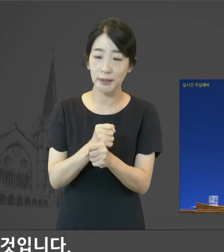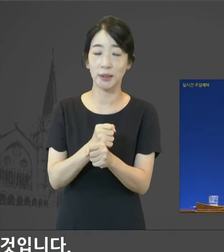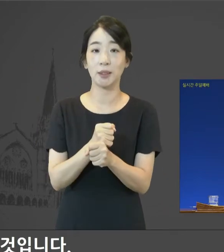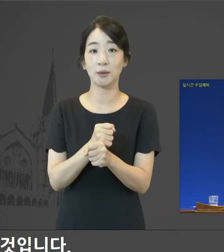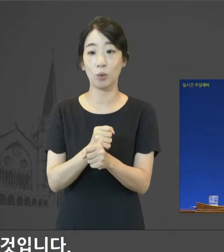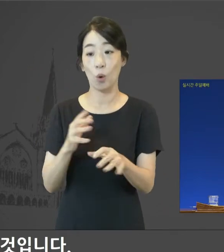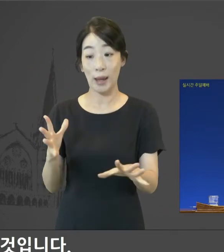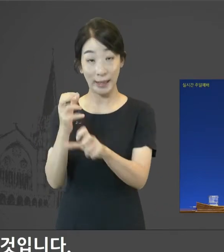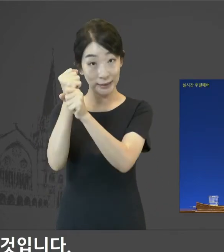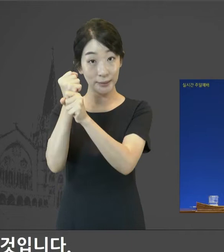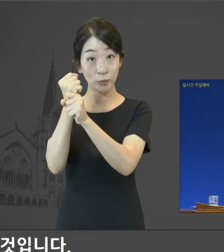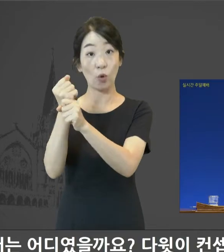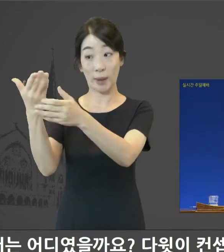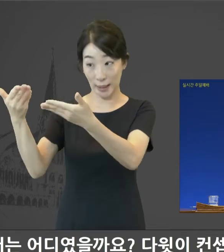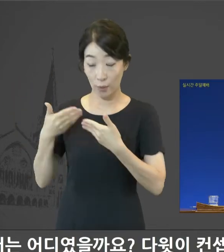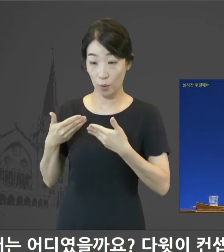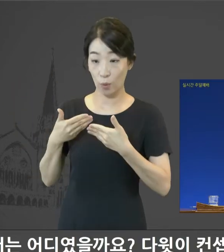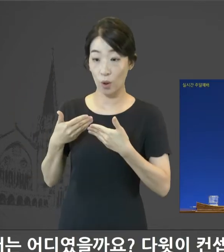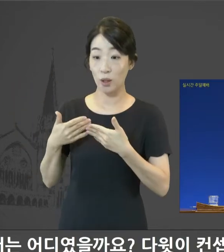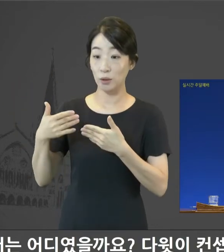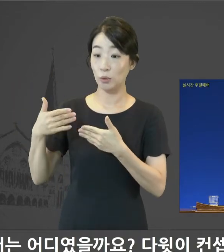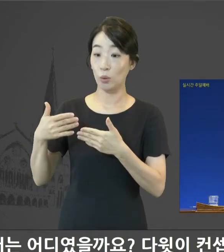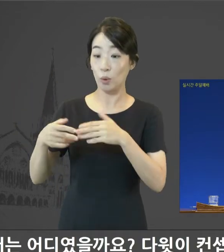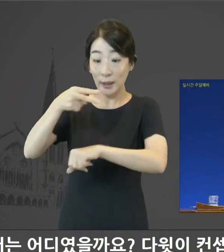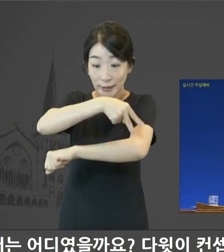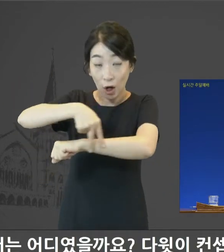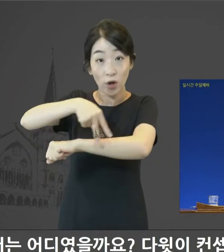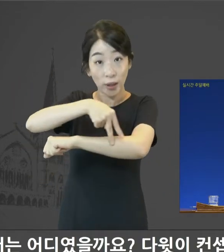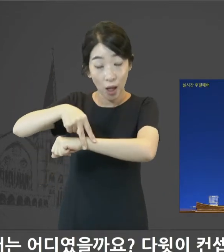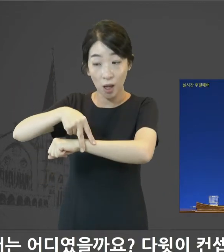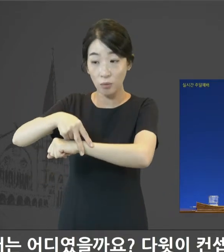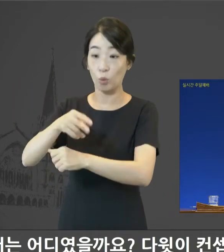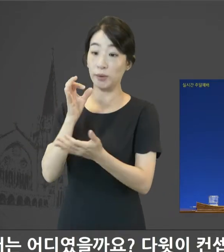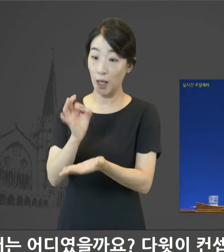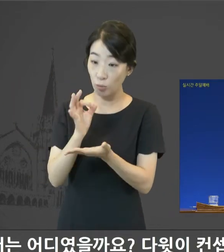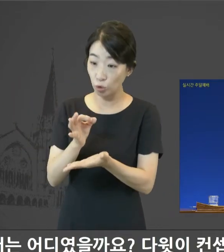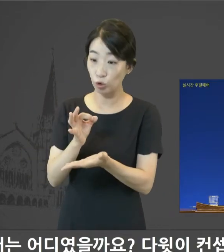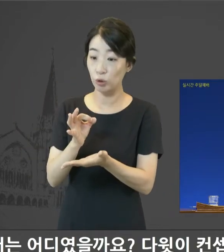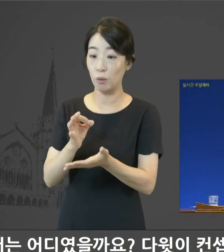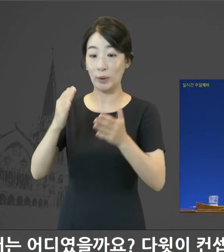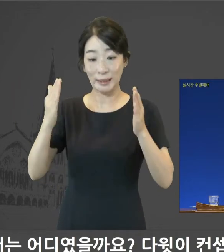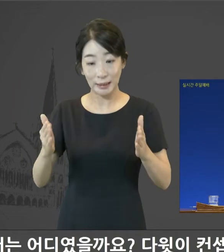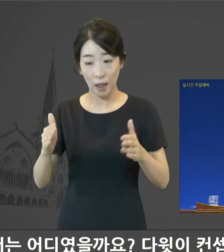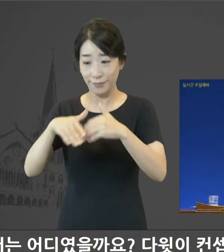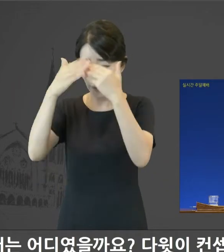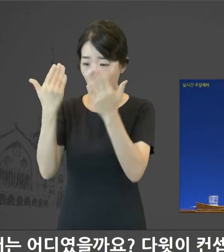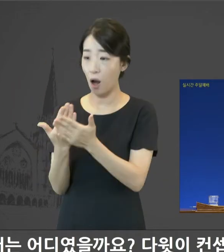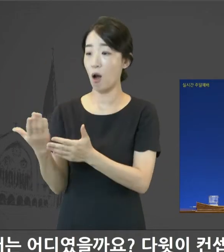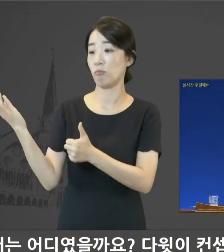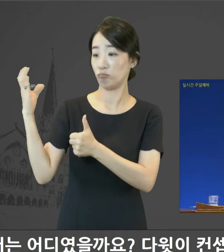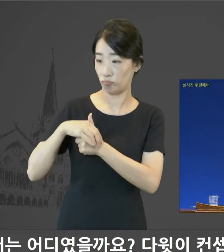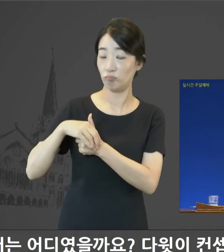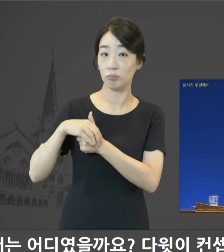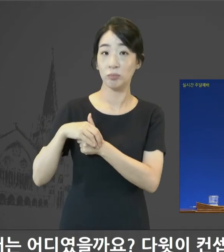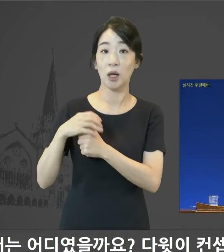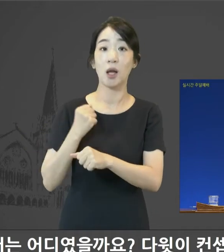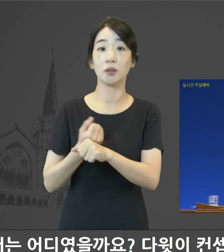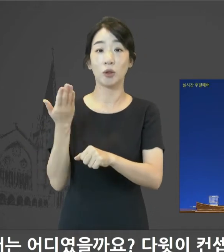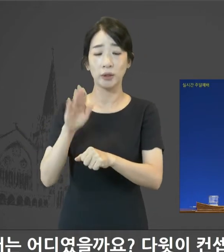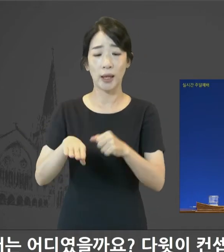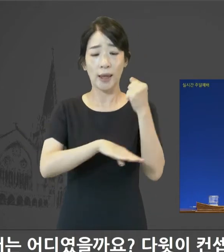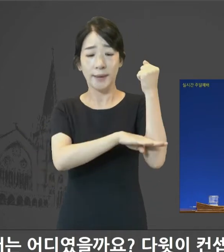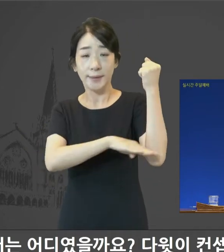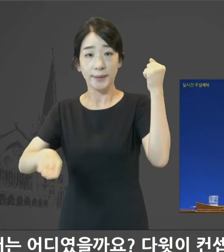포인트도 받았고 설계도도 받았고 재물도 있었는데 도대체 이 성전을 어디에다 지을지 그